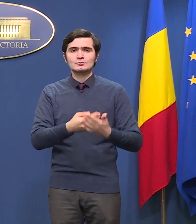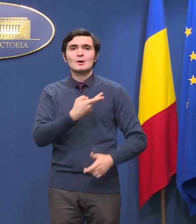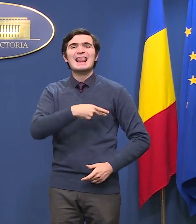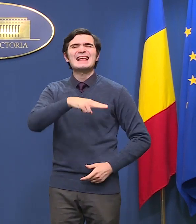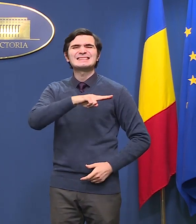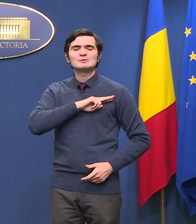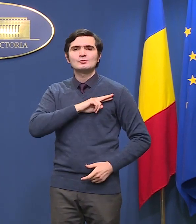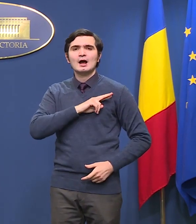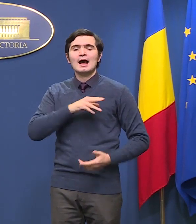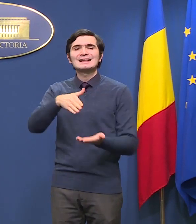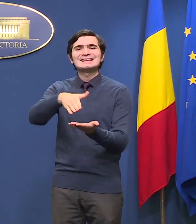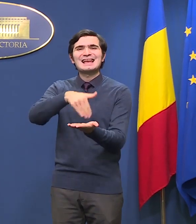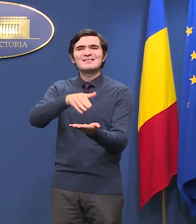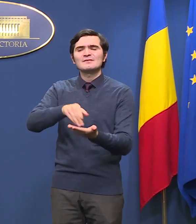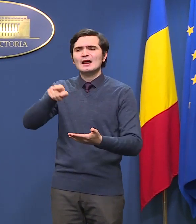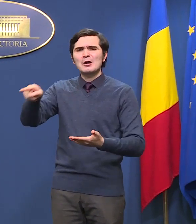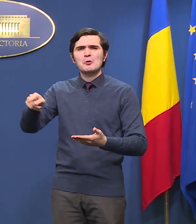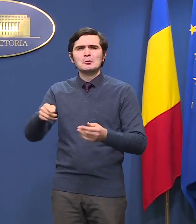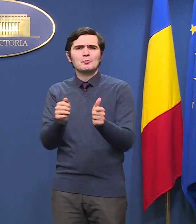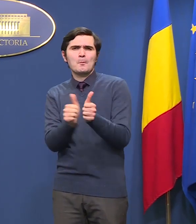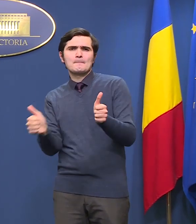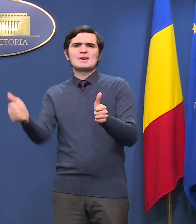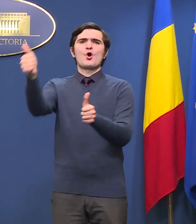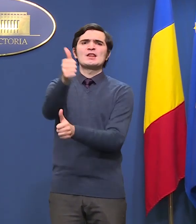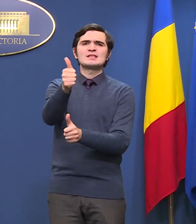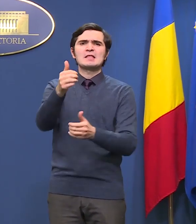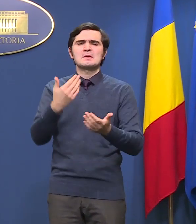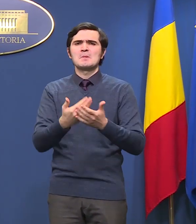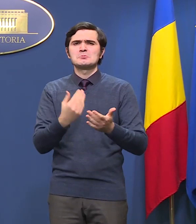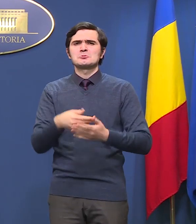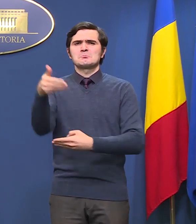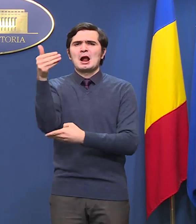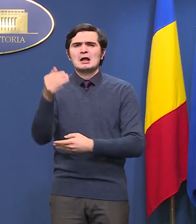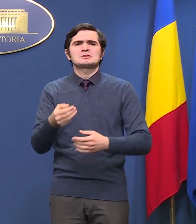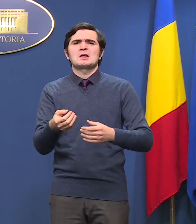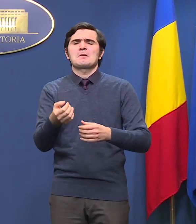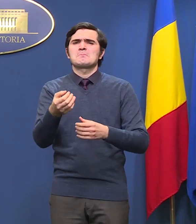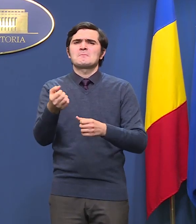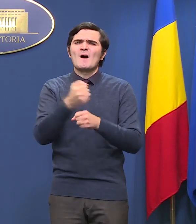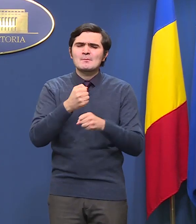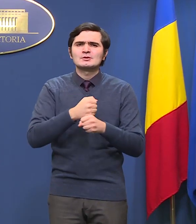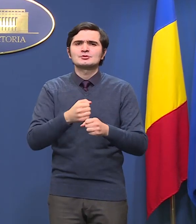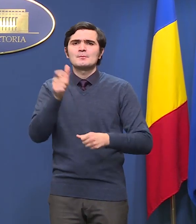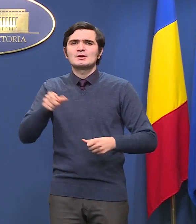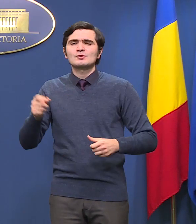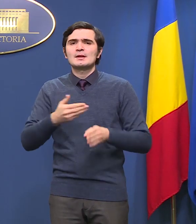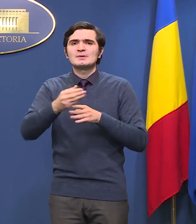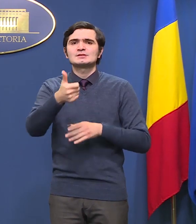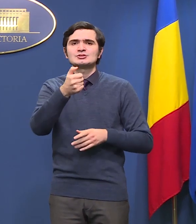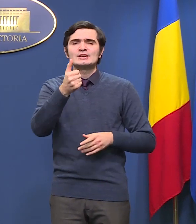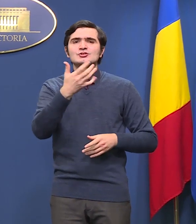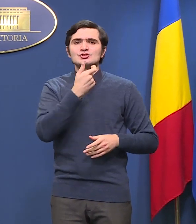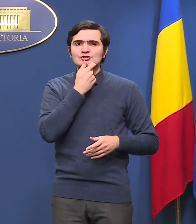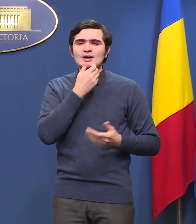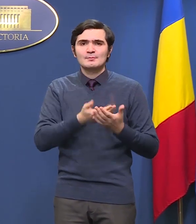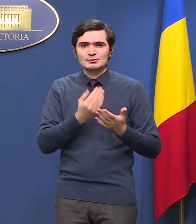aproape exclusivă în magazinele alimentare, în farmacii, pentru persoanele de peste 65 de ani, astfel încât să nu